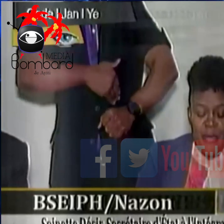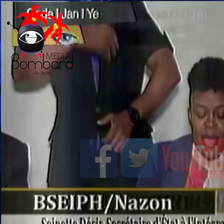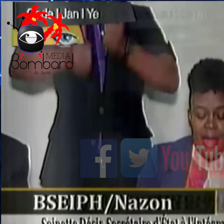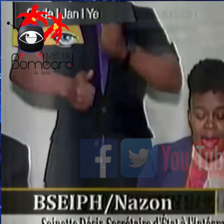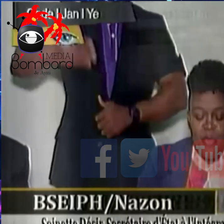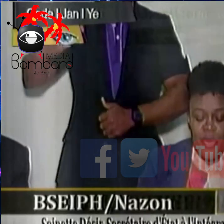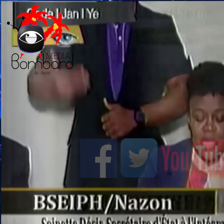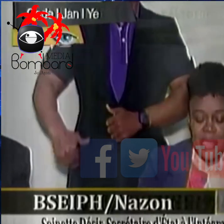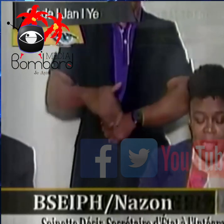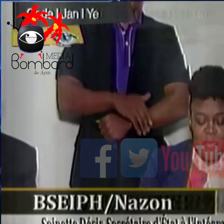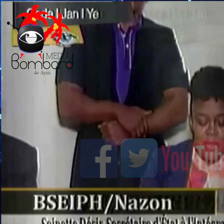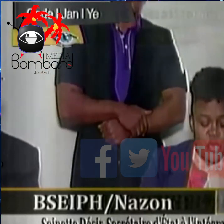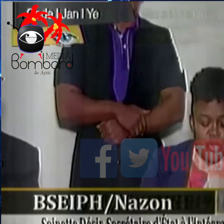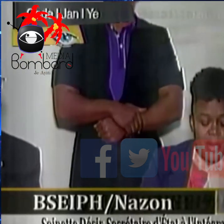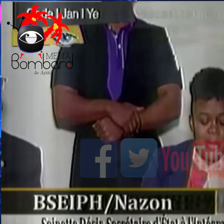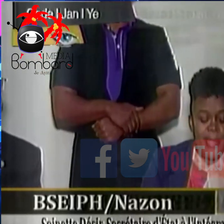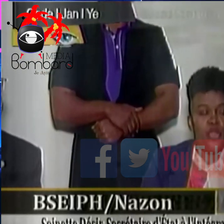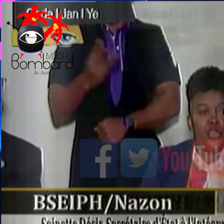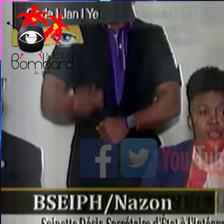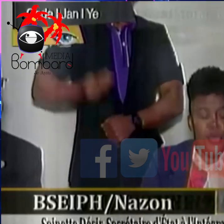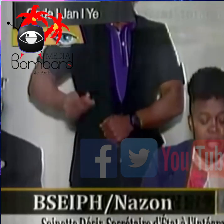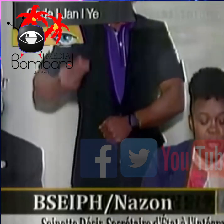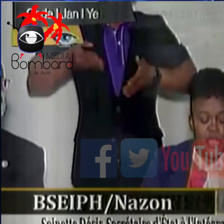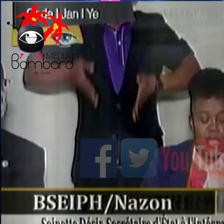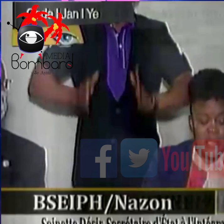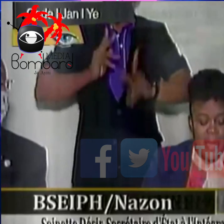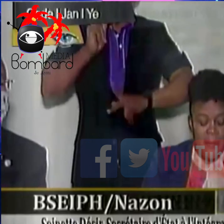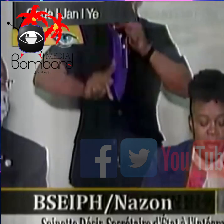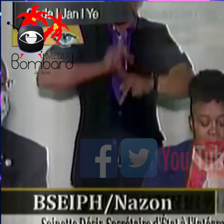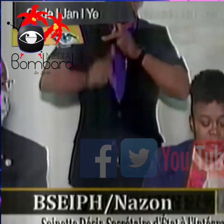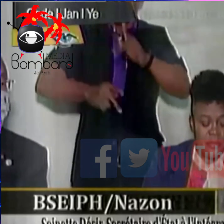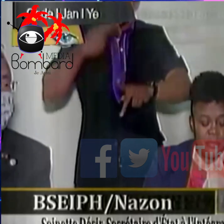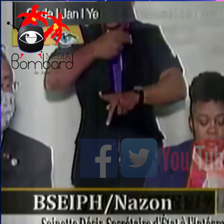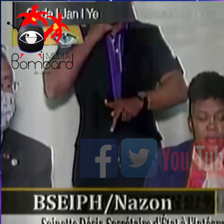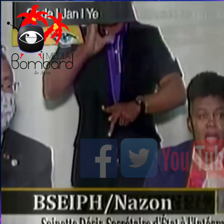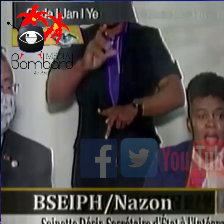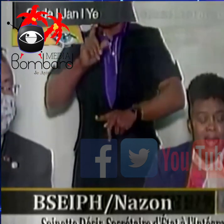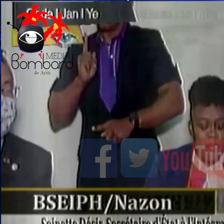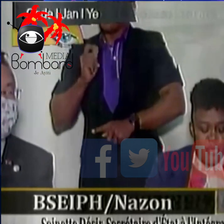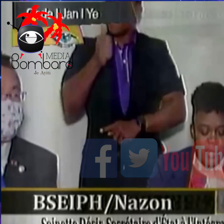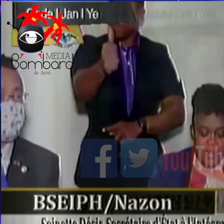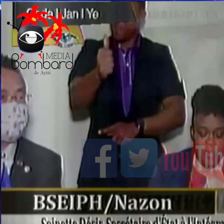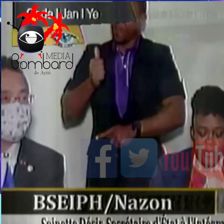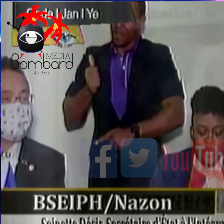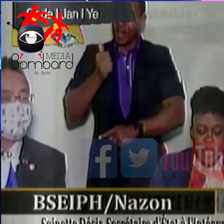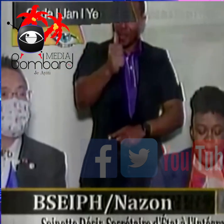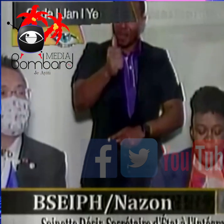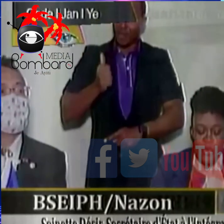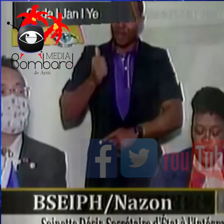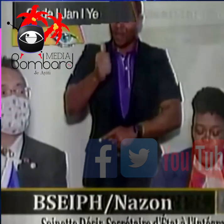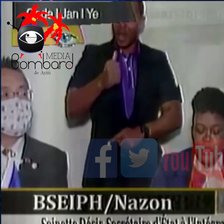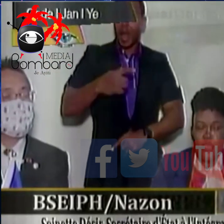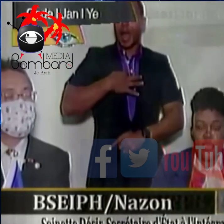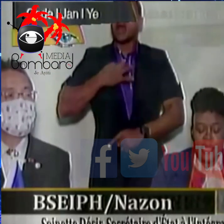Il permet la mobilité personnelle et l'autonomie des personnes handicapées. La mobilité personnelle